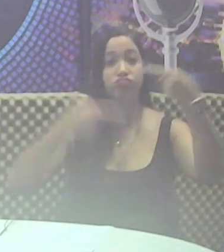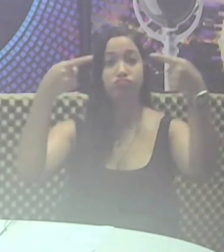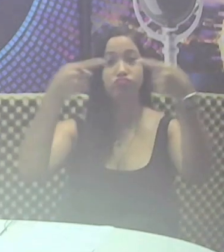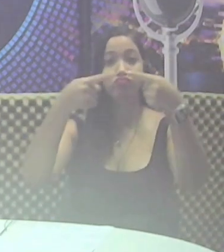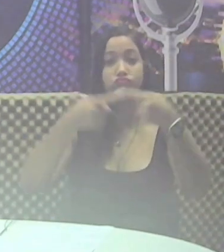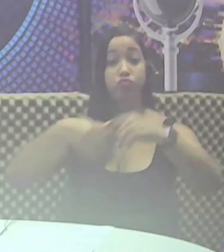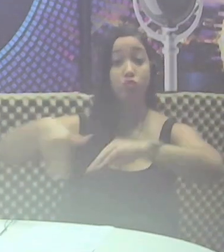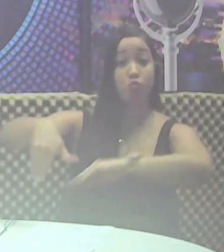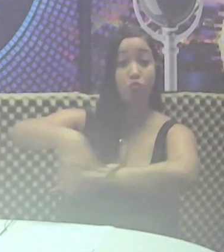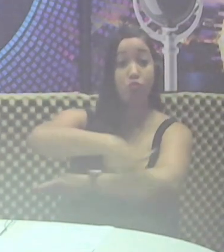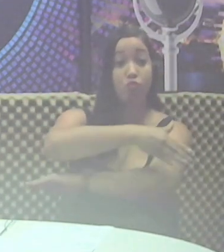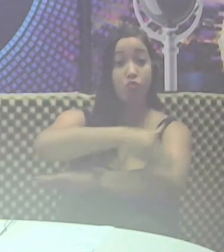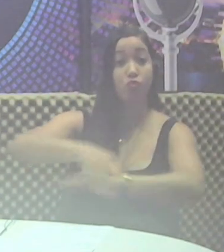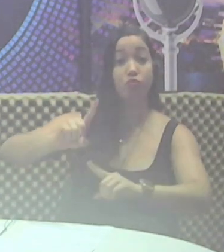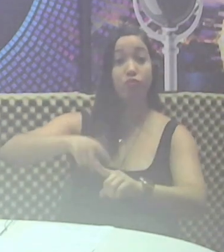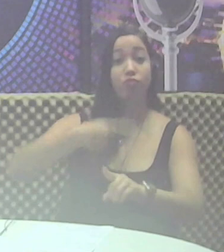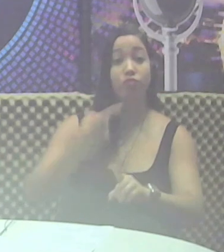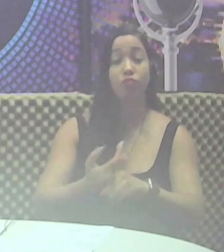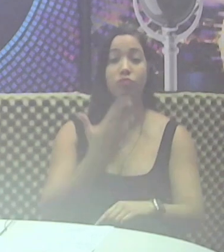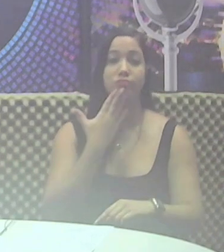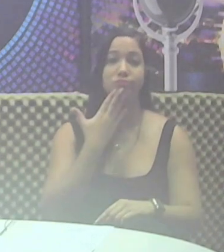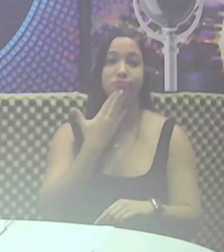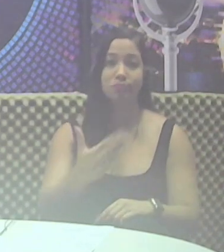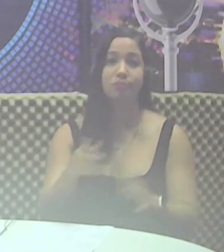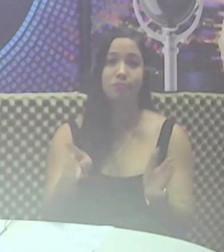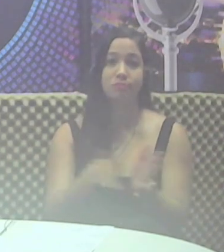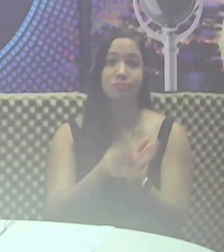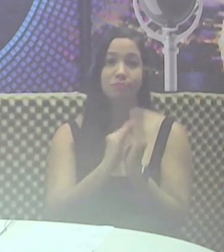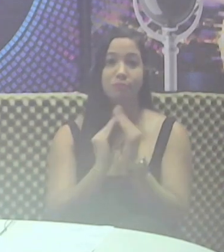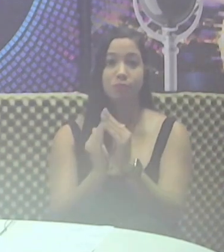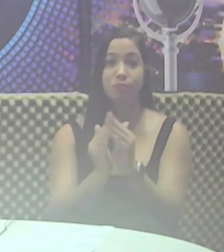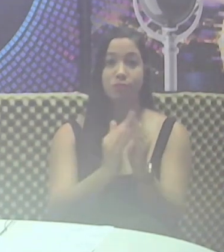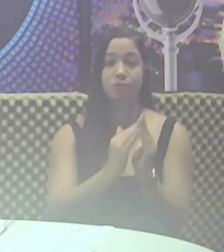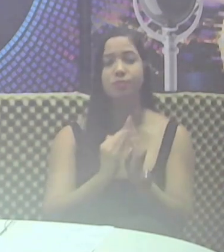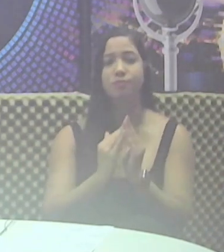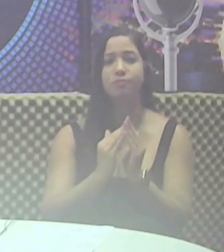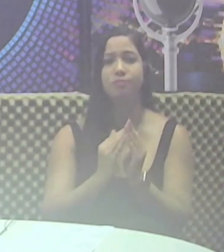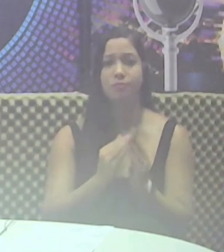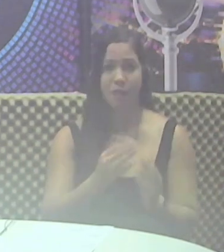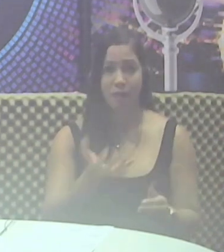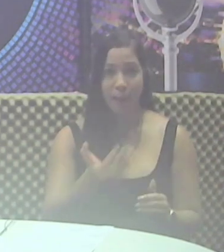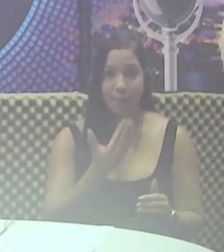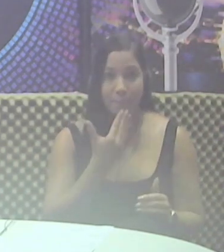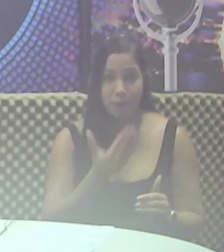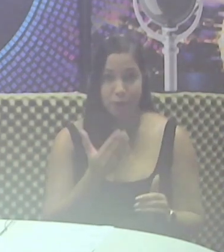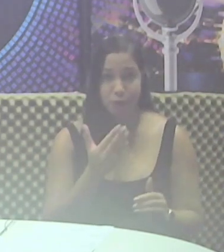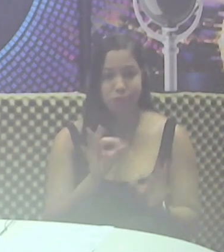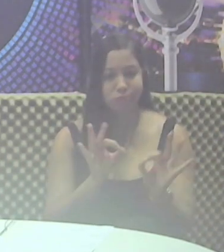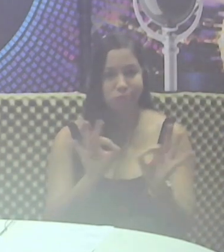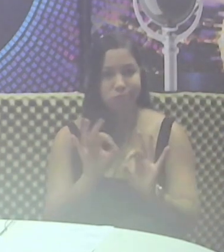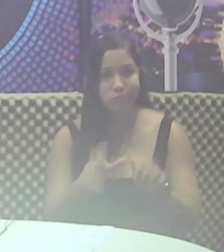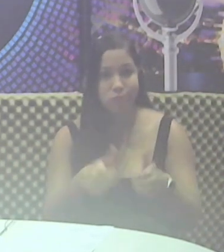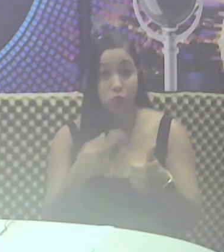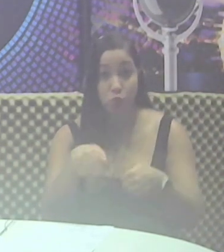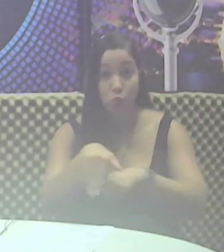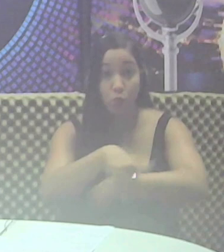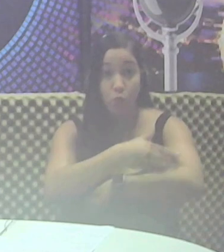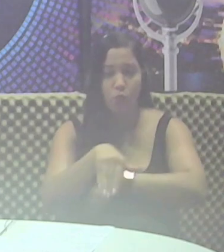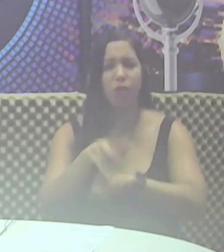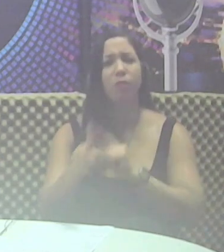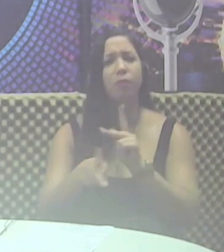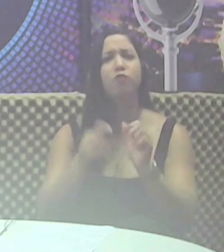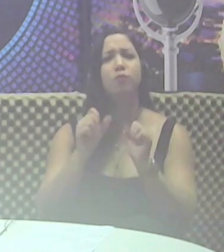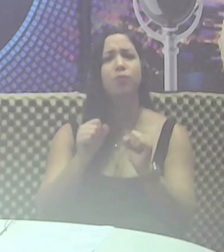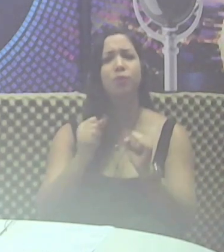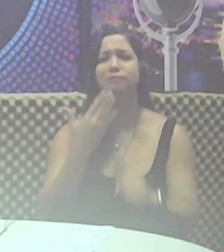das vias e na solicitação enviada por moradores. Para solicitar a benfeitoria, a população pode repassar